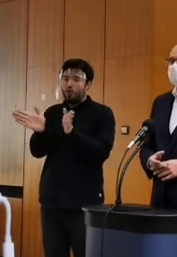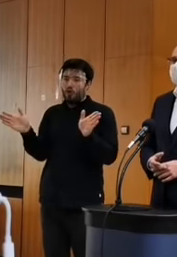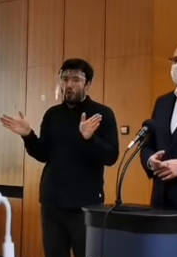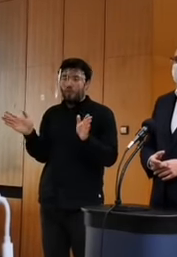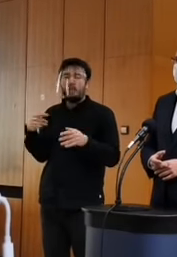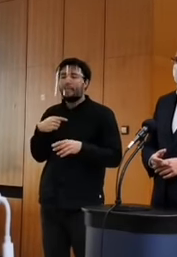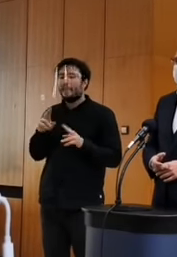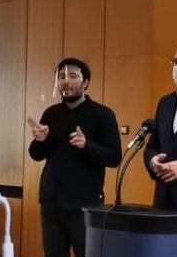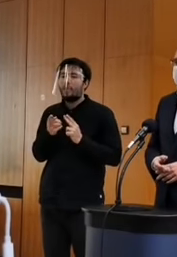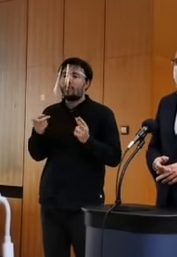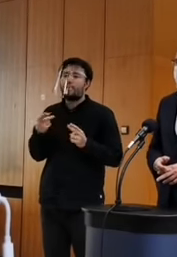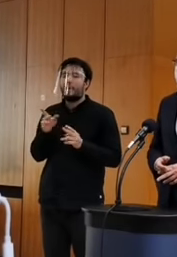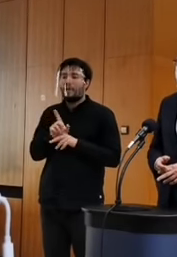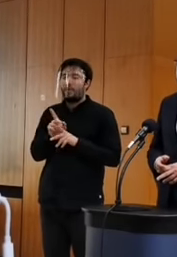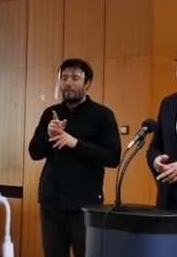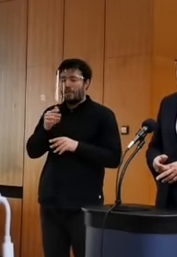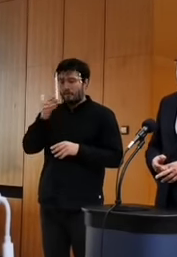Nemôžeme už pred týmto zatvárať oči,